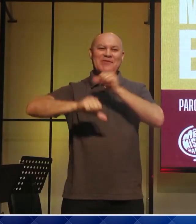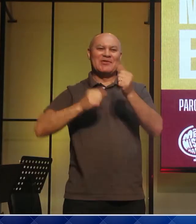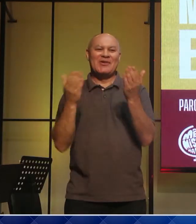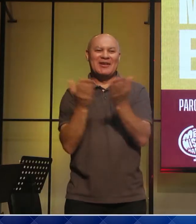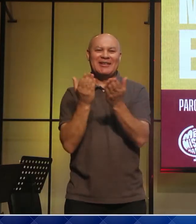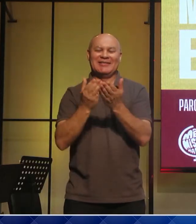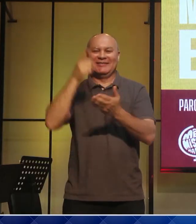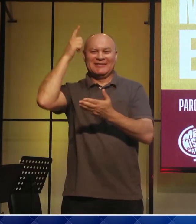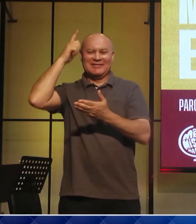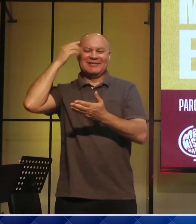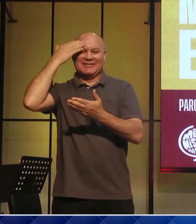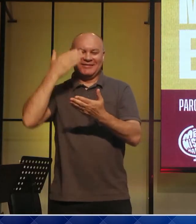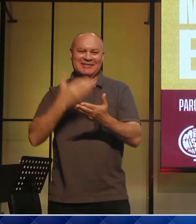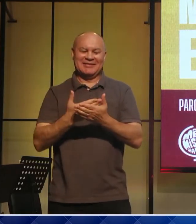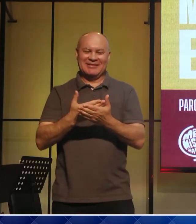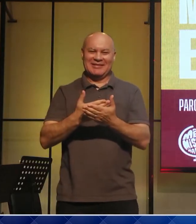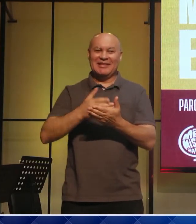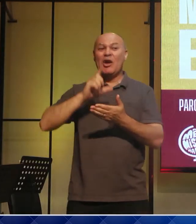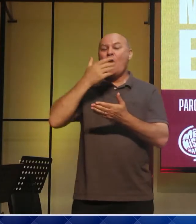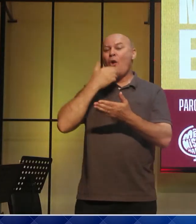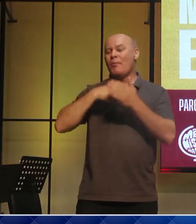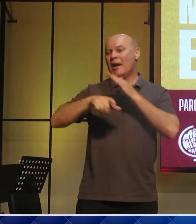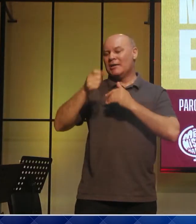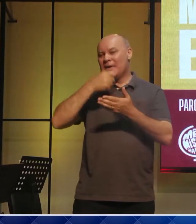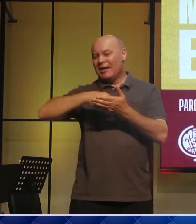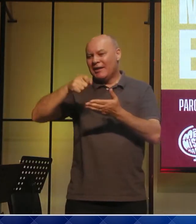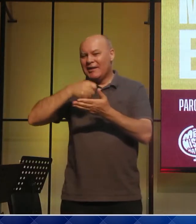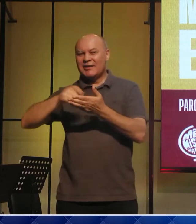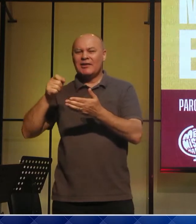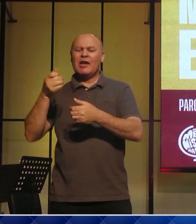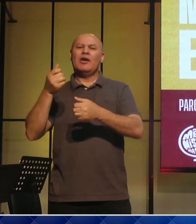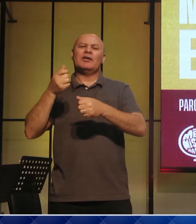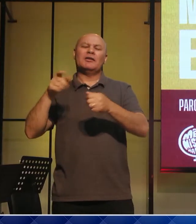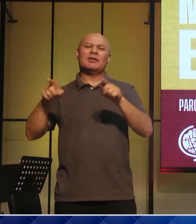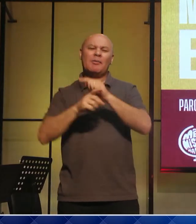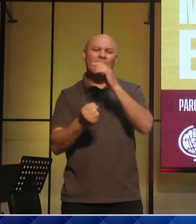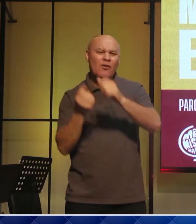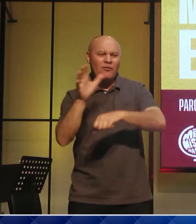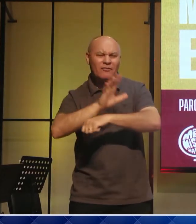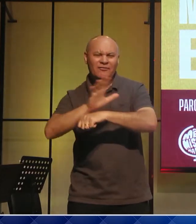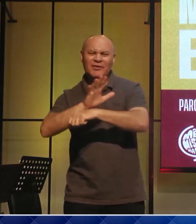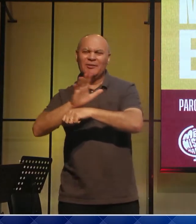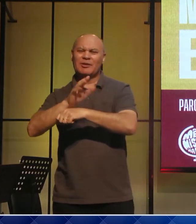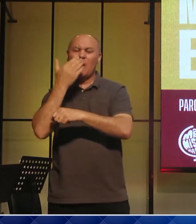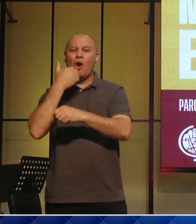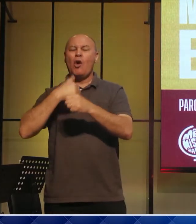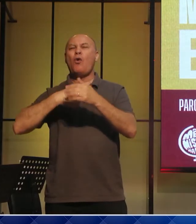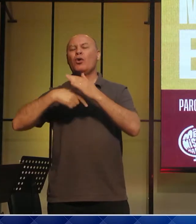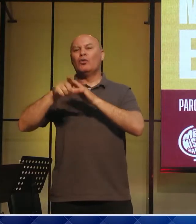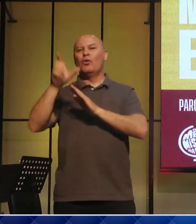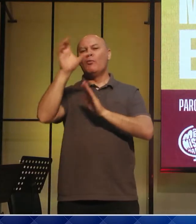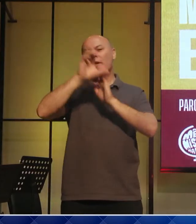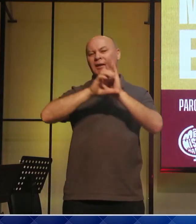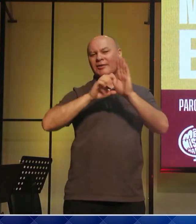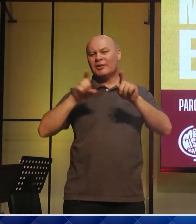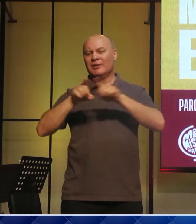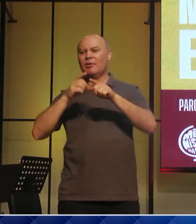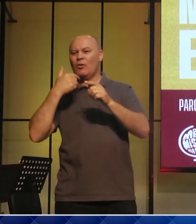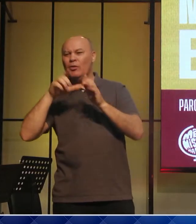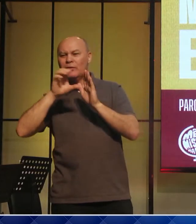Tolkien, do Senhor dos Anéis, era católico, e ele se converte à igreja evangélica, e o C.S. Lewis, ele cria